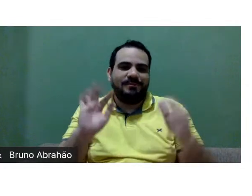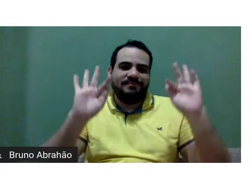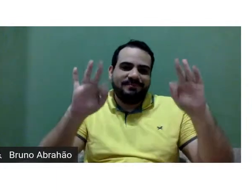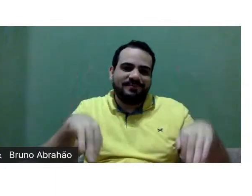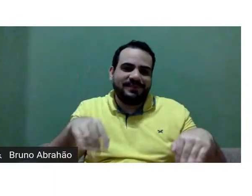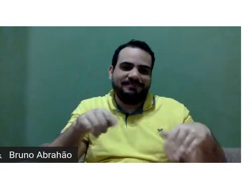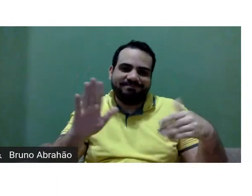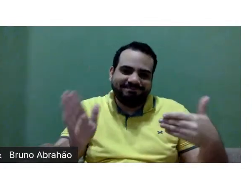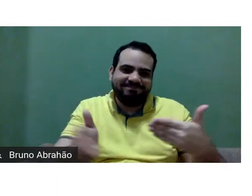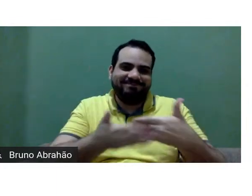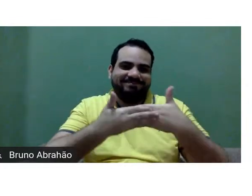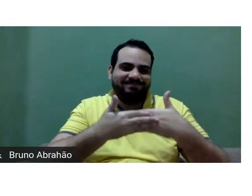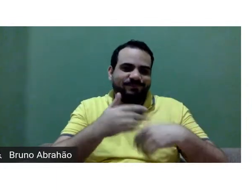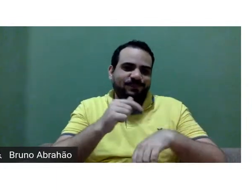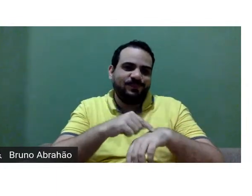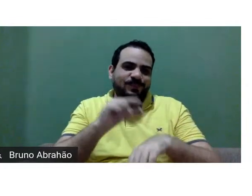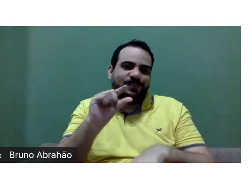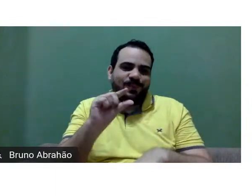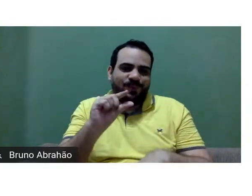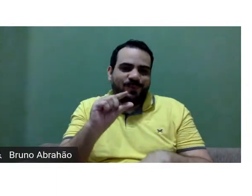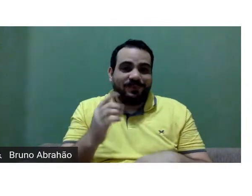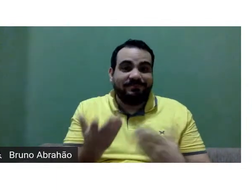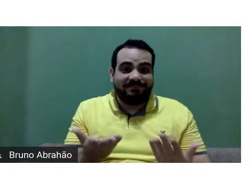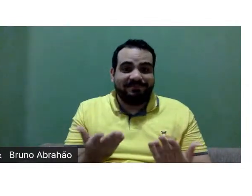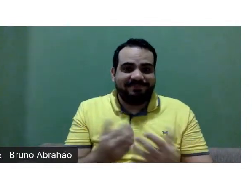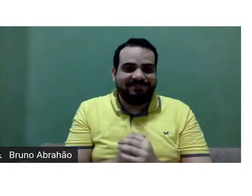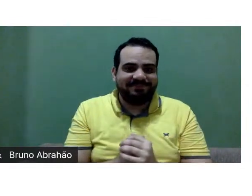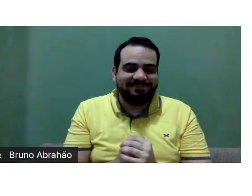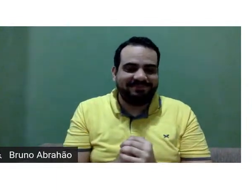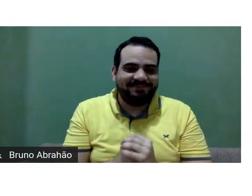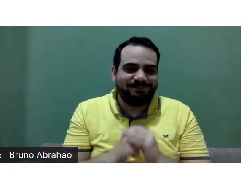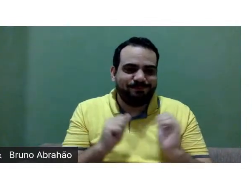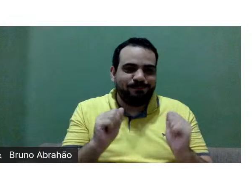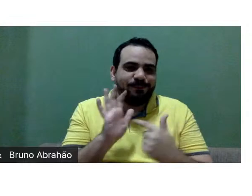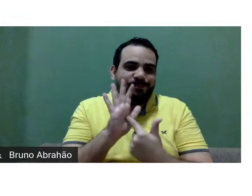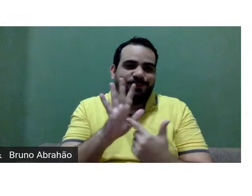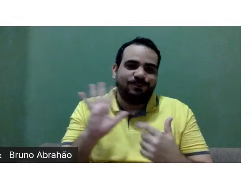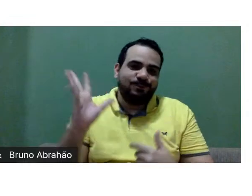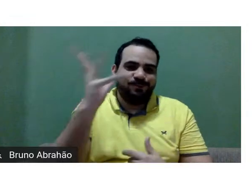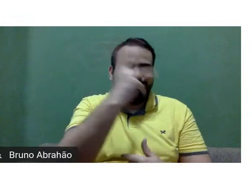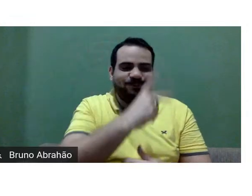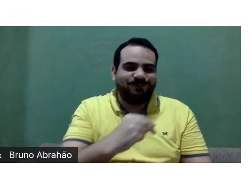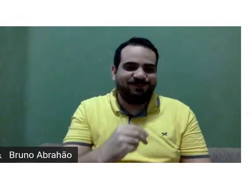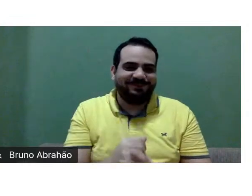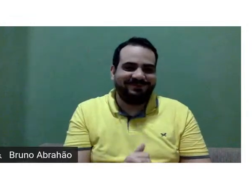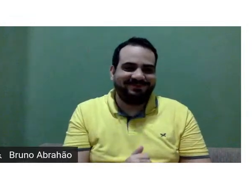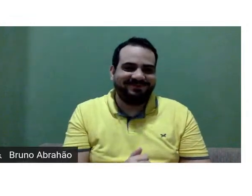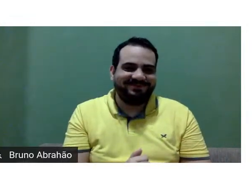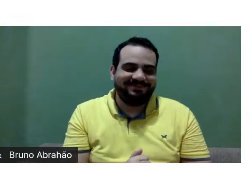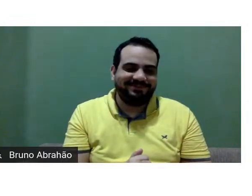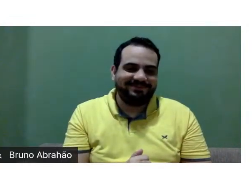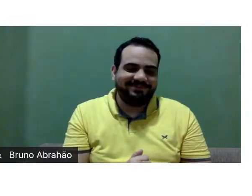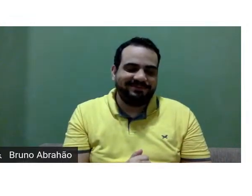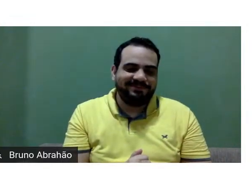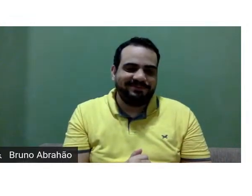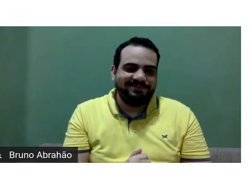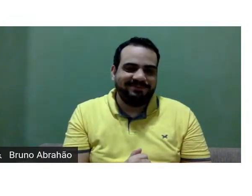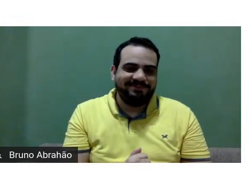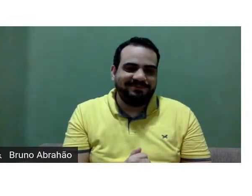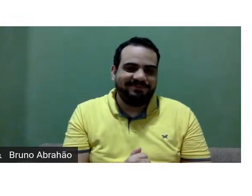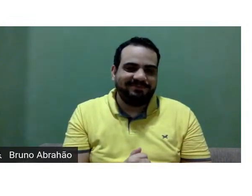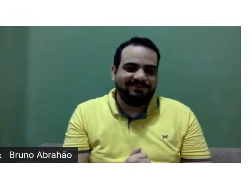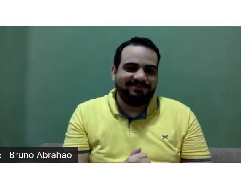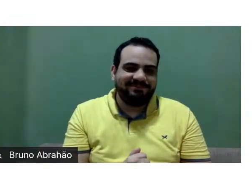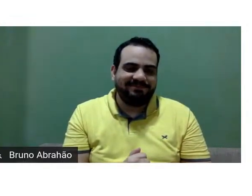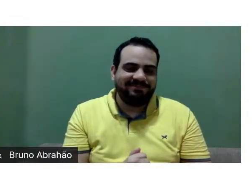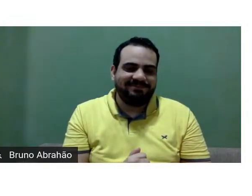né que comporão aí o painel e eu quero estar encerrado aí nessa Live e para